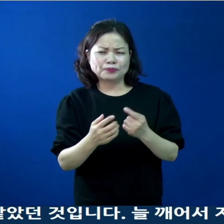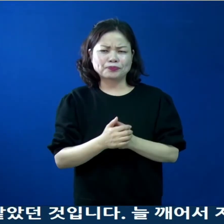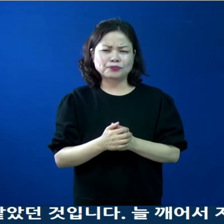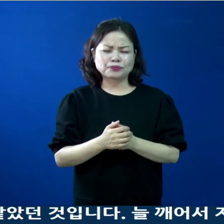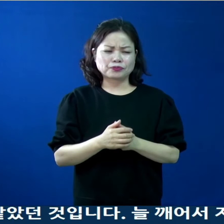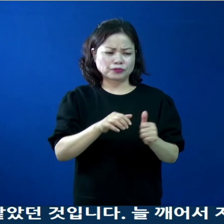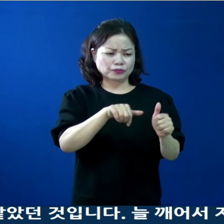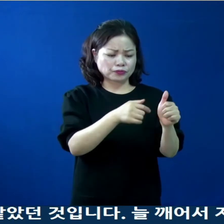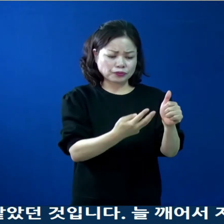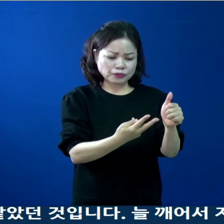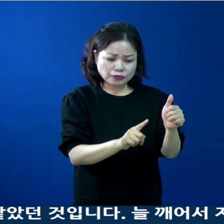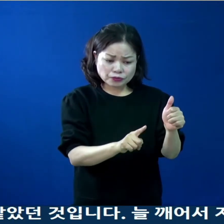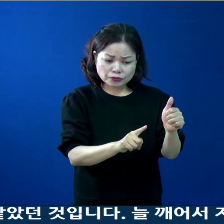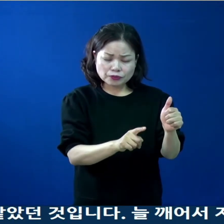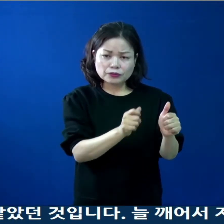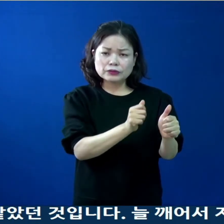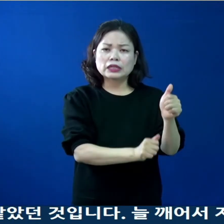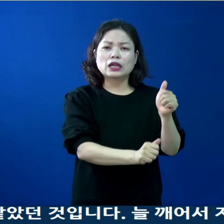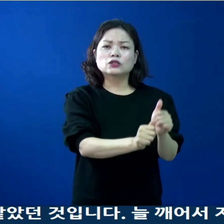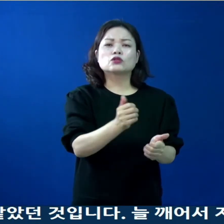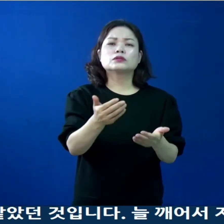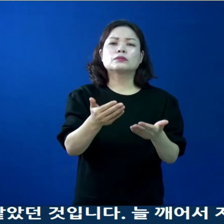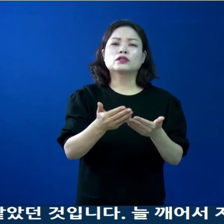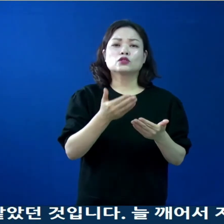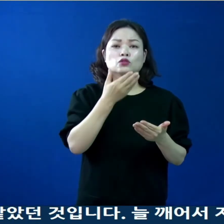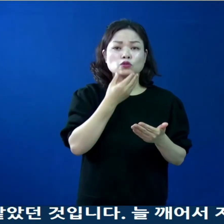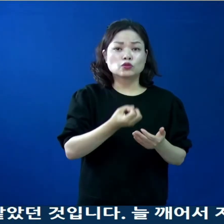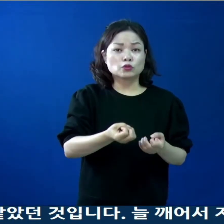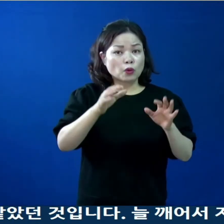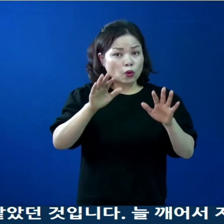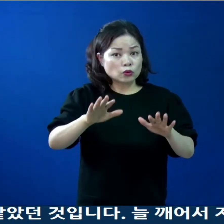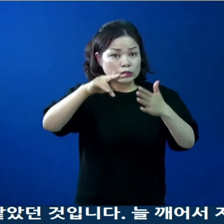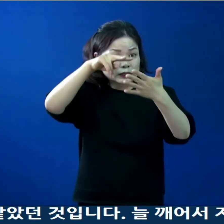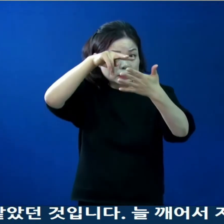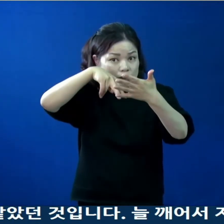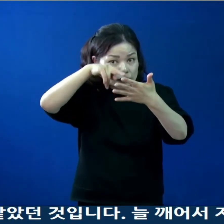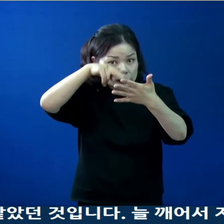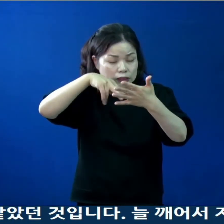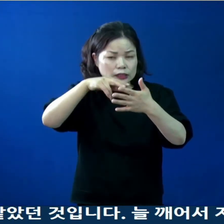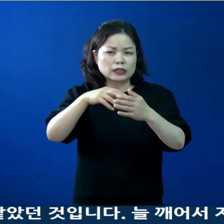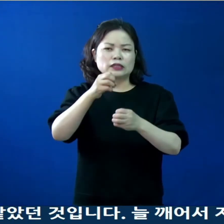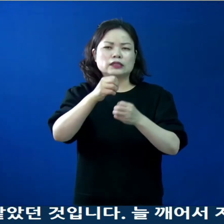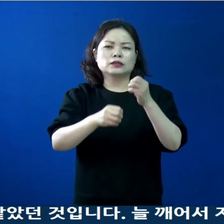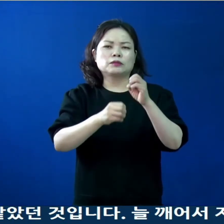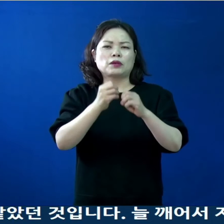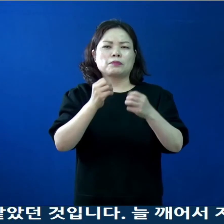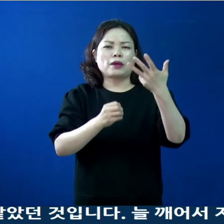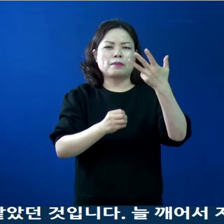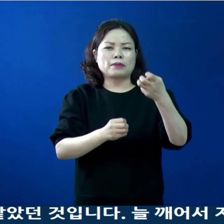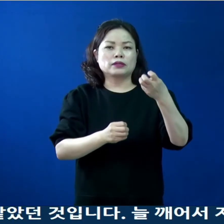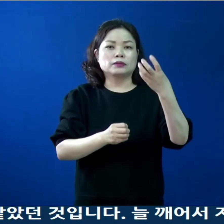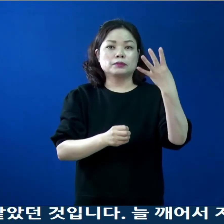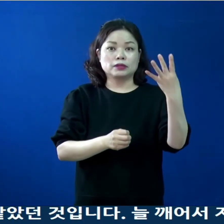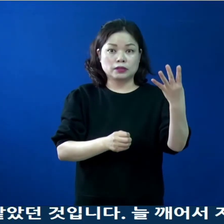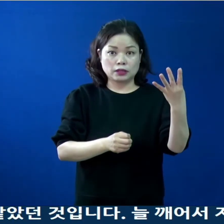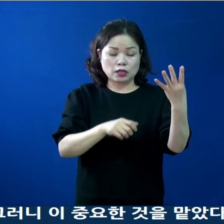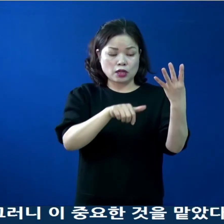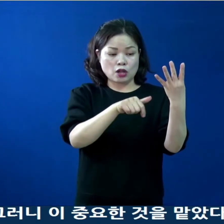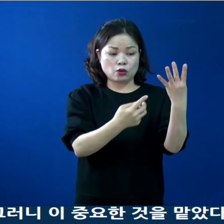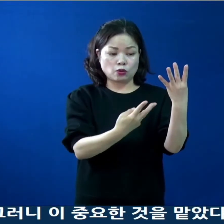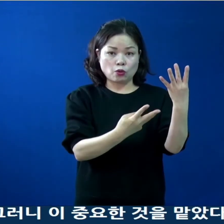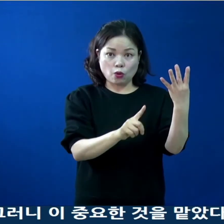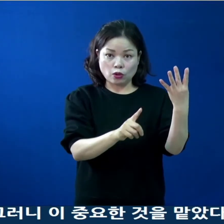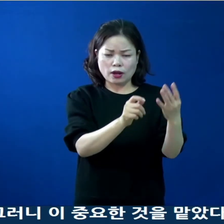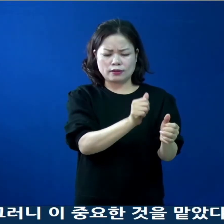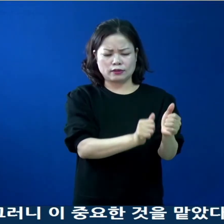고라 자손이 받은 가장 큰 복이 무엇이겠습니까? 오늘 읽고 있는 이 시편 84편을 고라 자손이